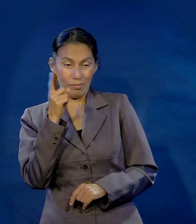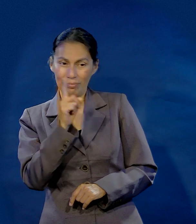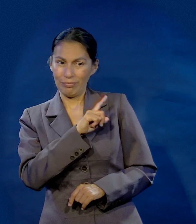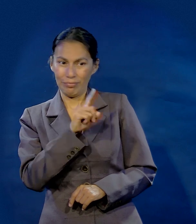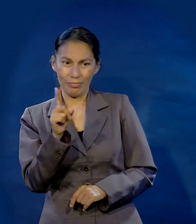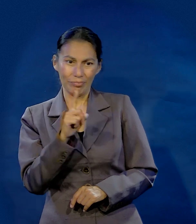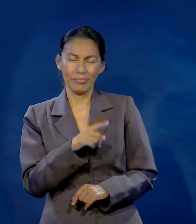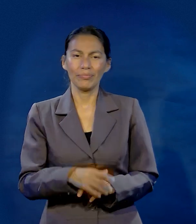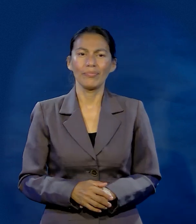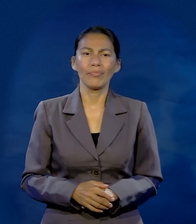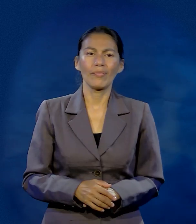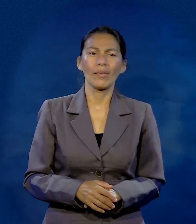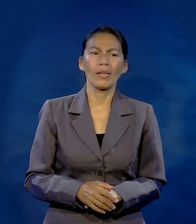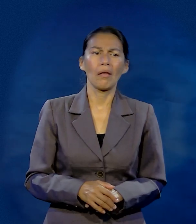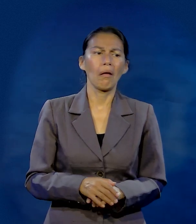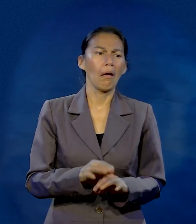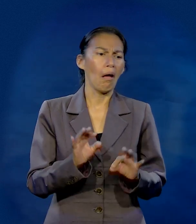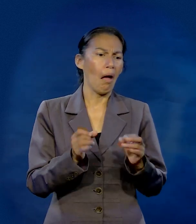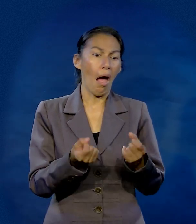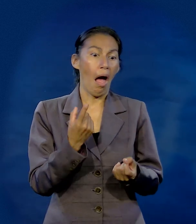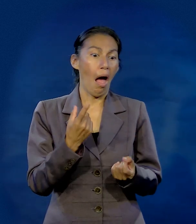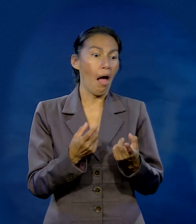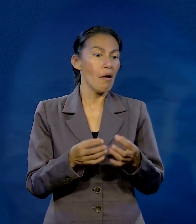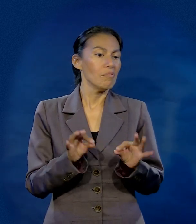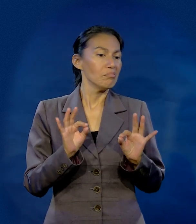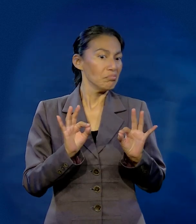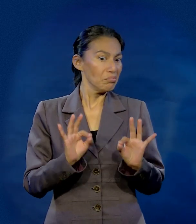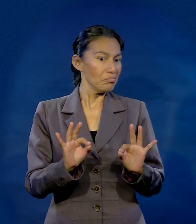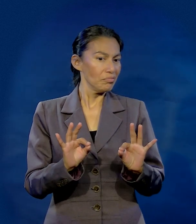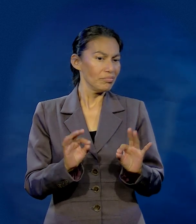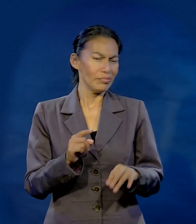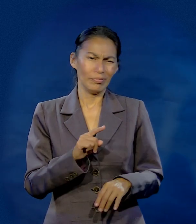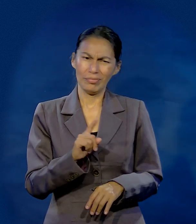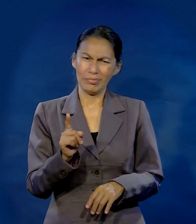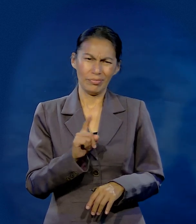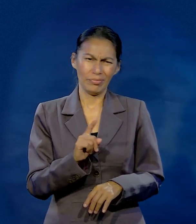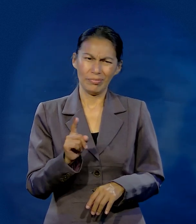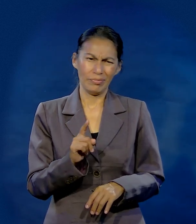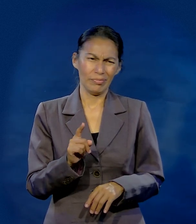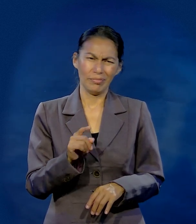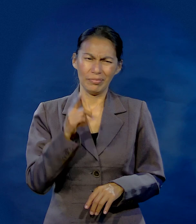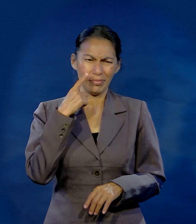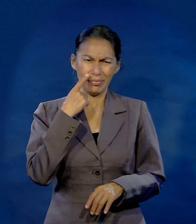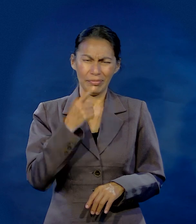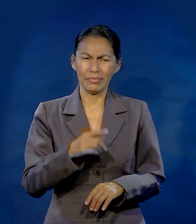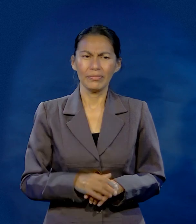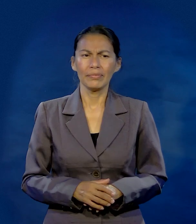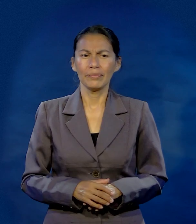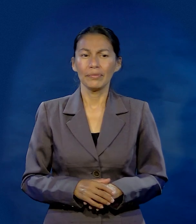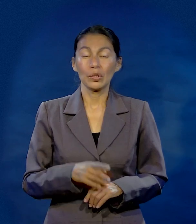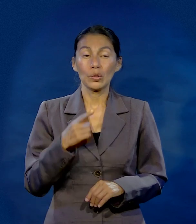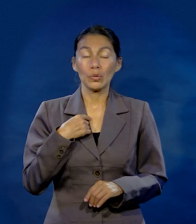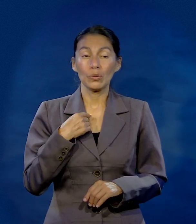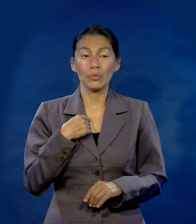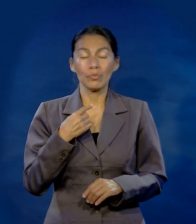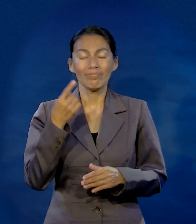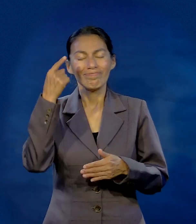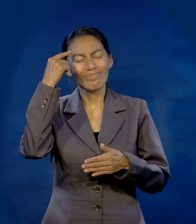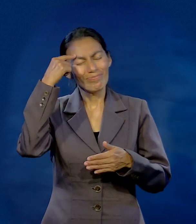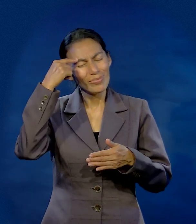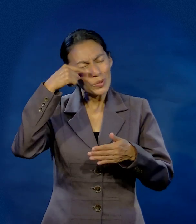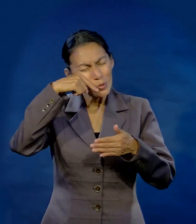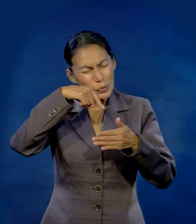de paso Esa es mi versículo favorito ustedes interpreten porque Samuel le dice no mires a su parecer porque yo